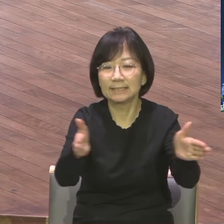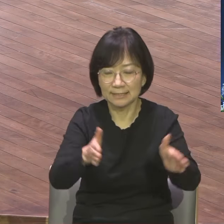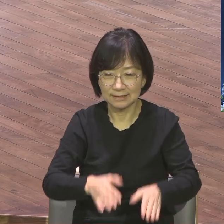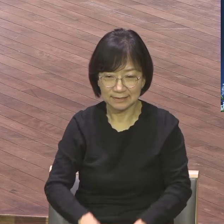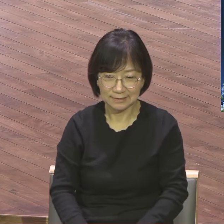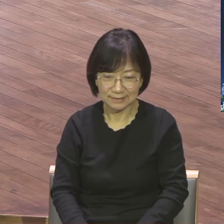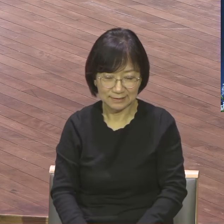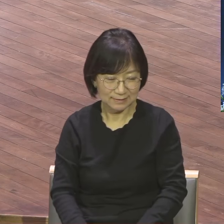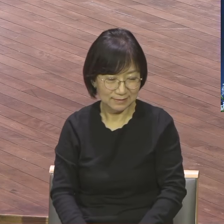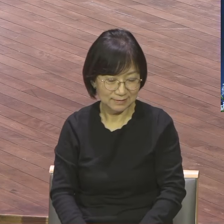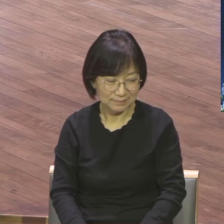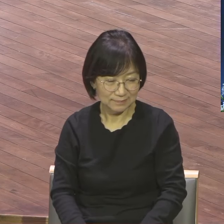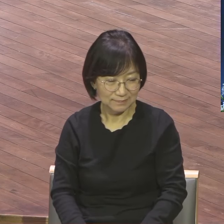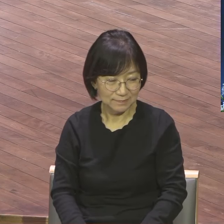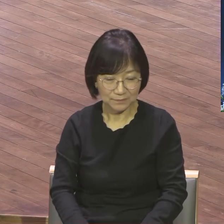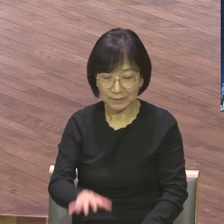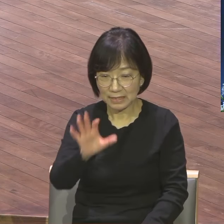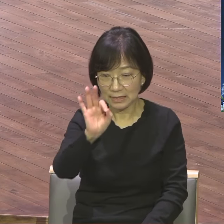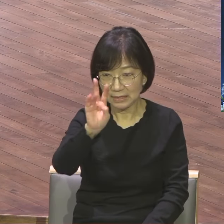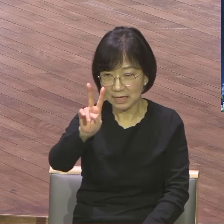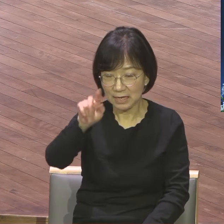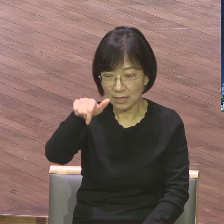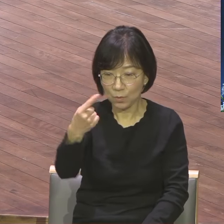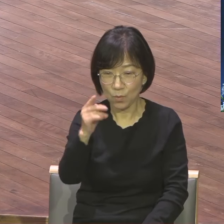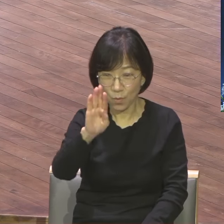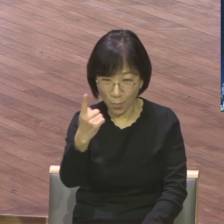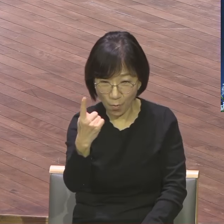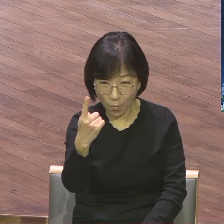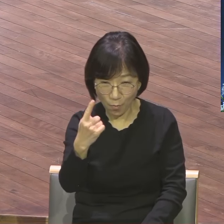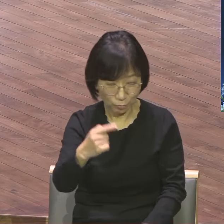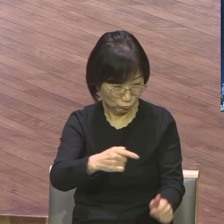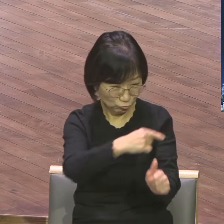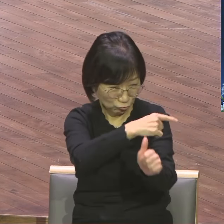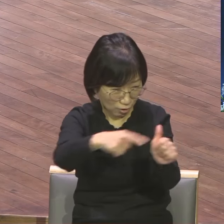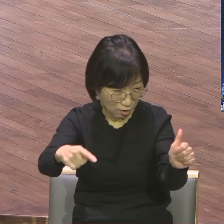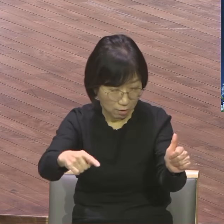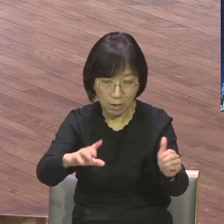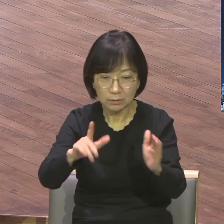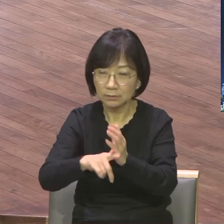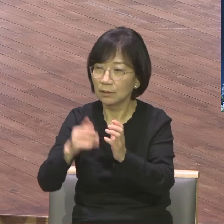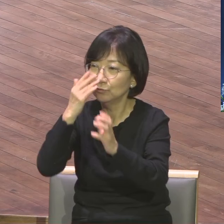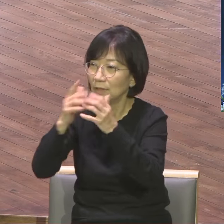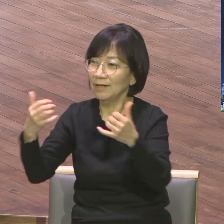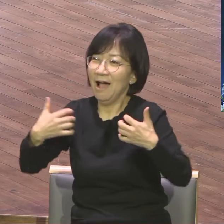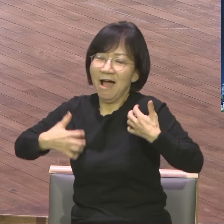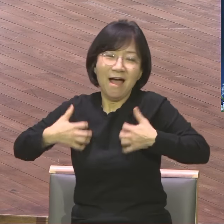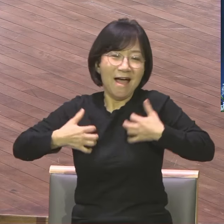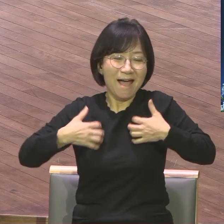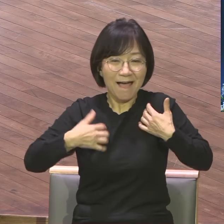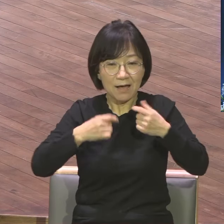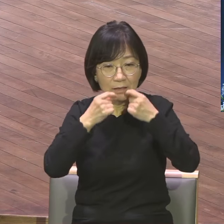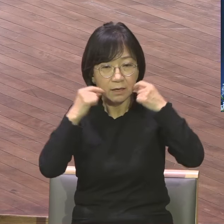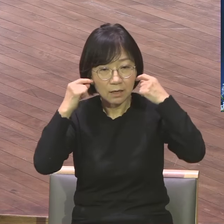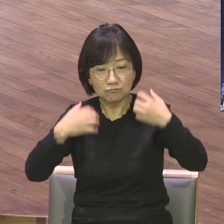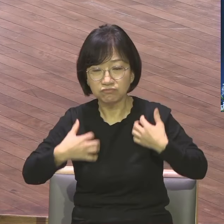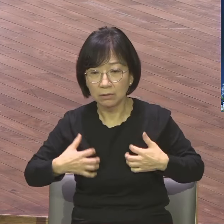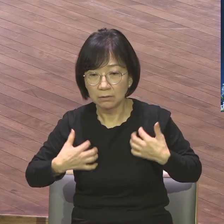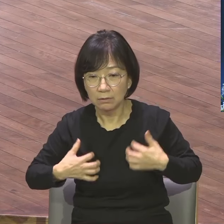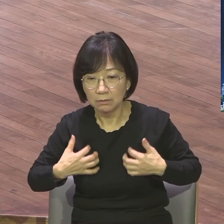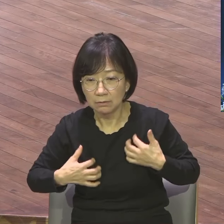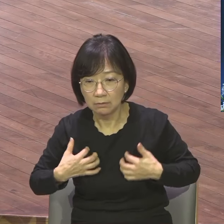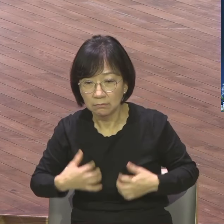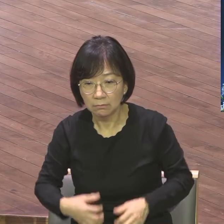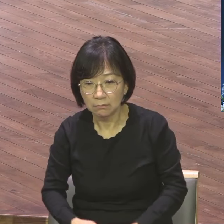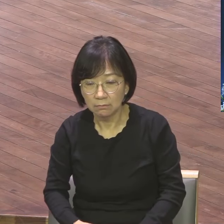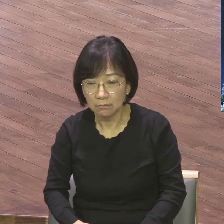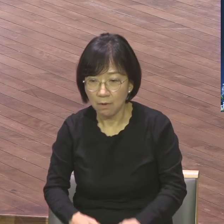보면 야고보의 죽음을 기뻐했다고 기록하고 있습니다. 전에는 유대 지도자들의 핍박이라면